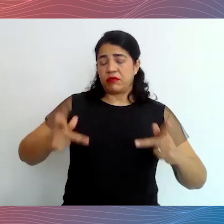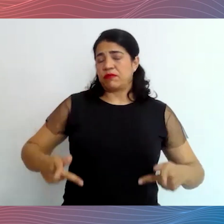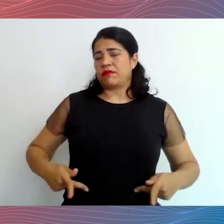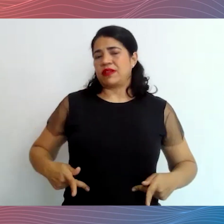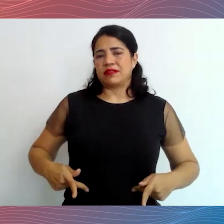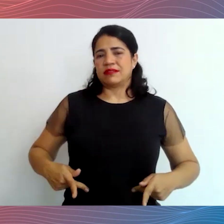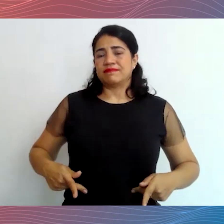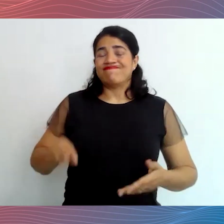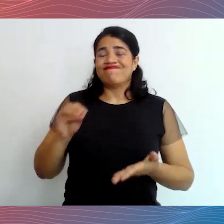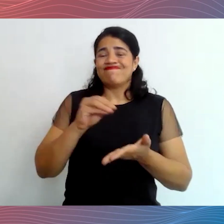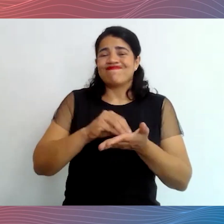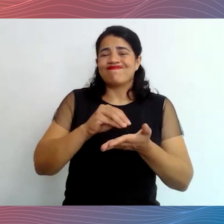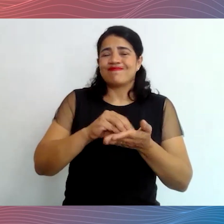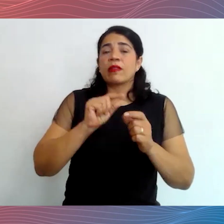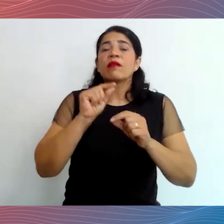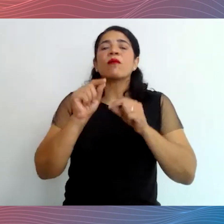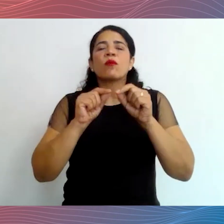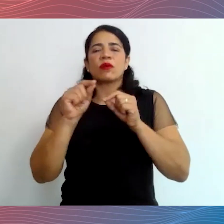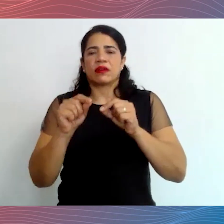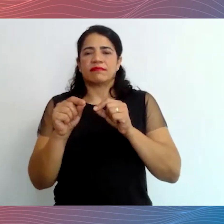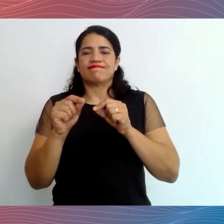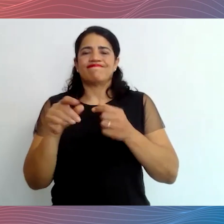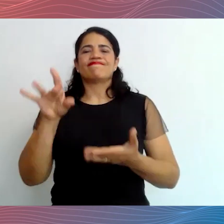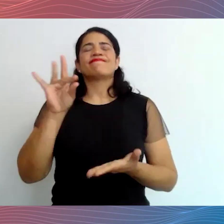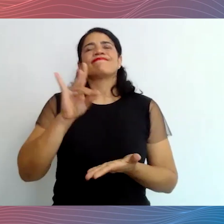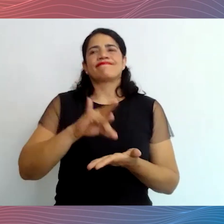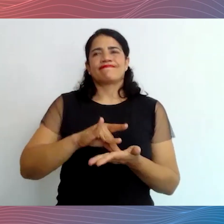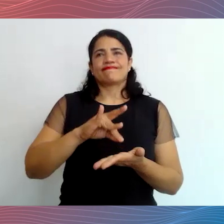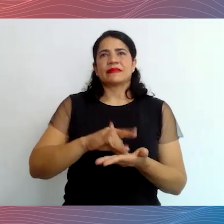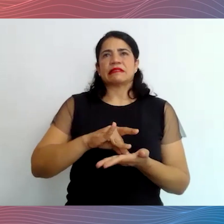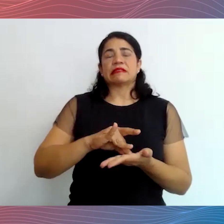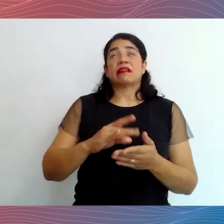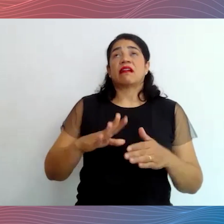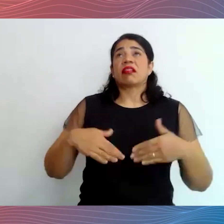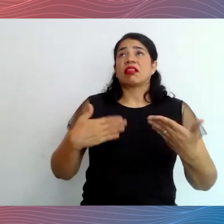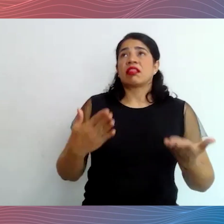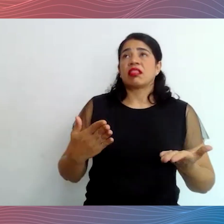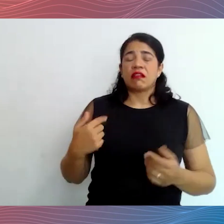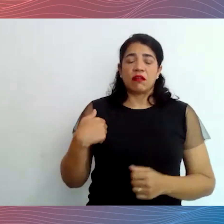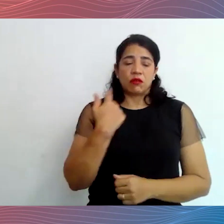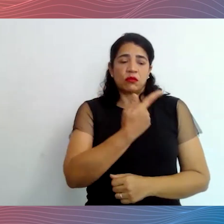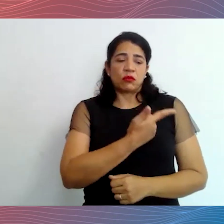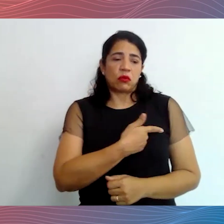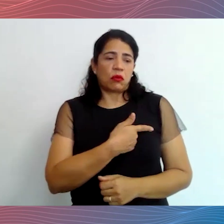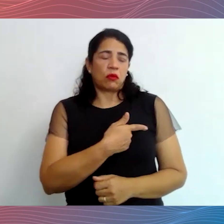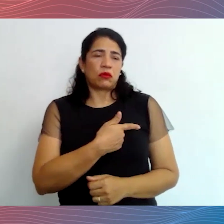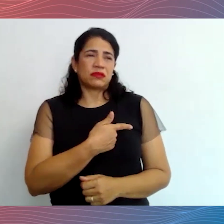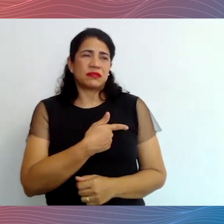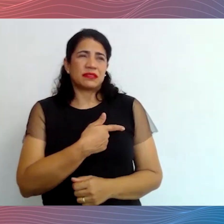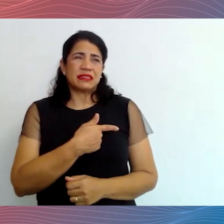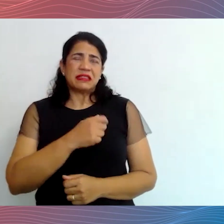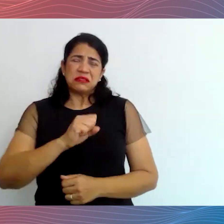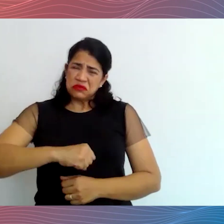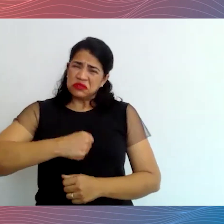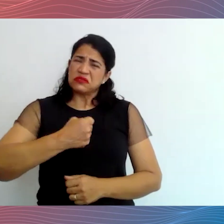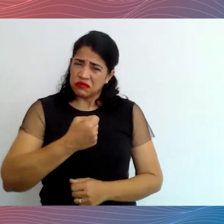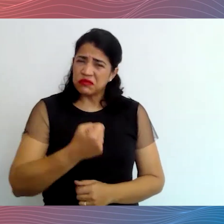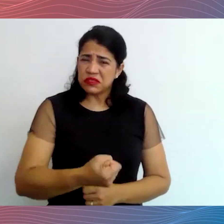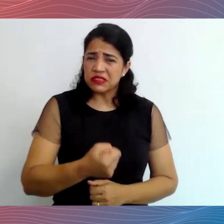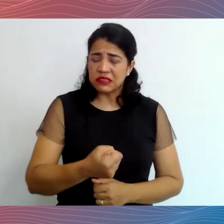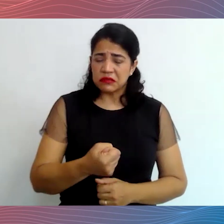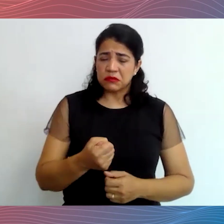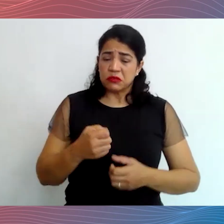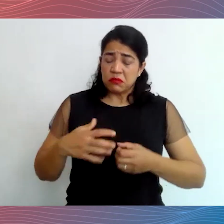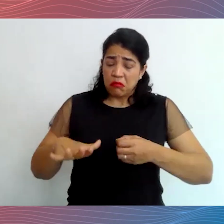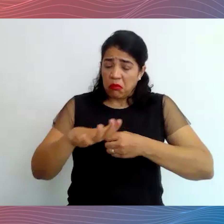tentamos preencher, né, essas lacunas, esses buracos da falta de realidade com muitas coisas,